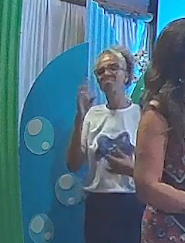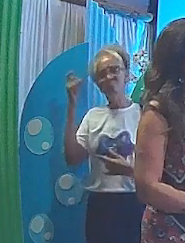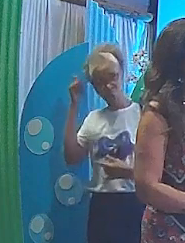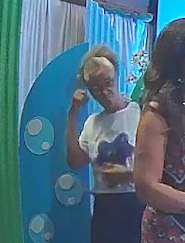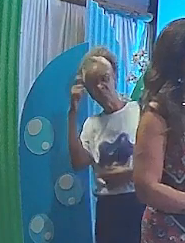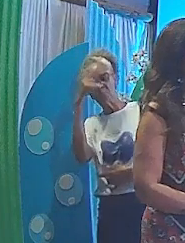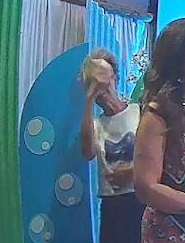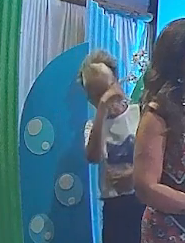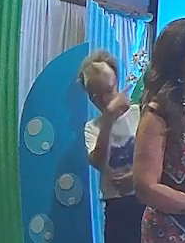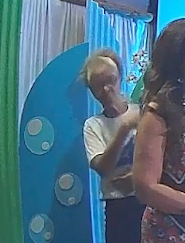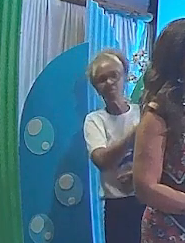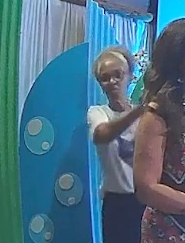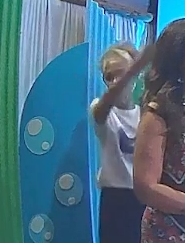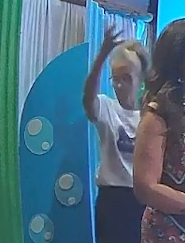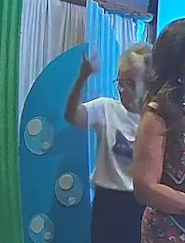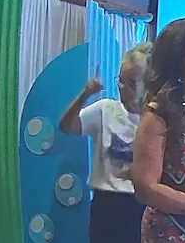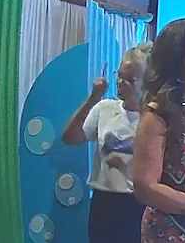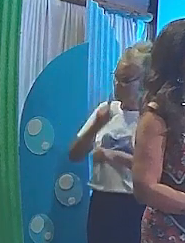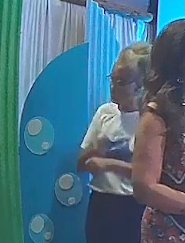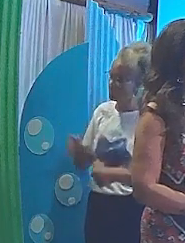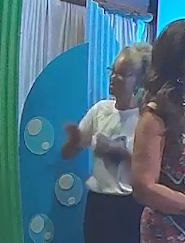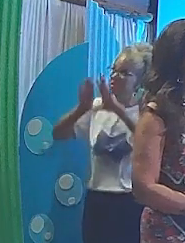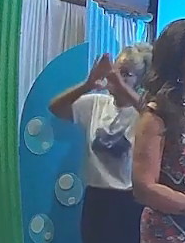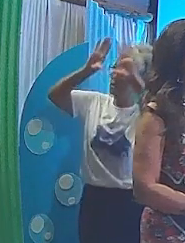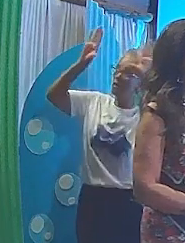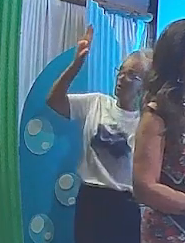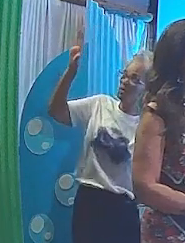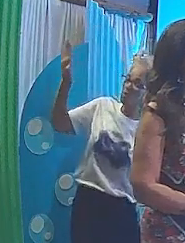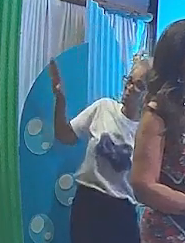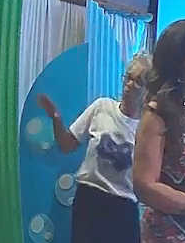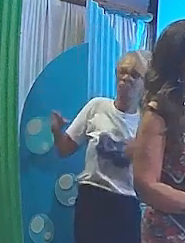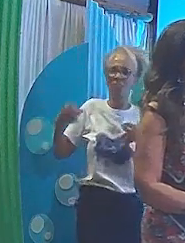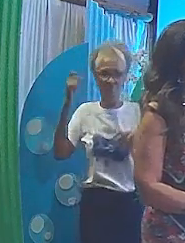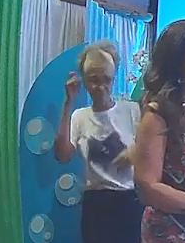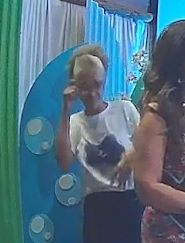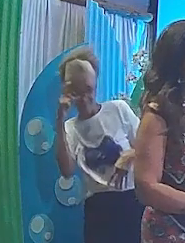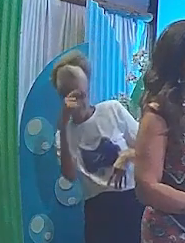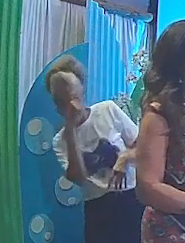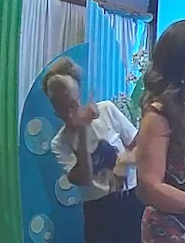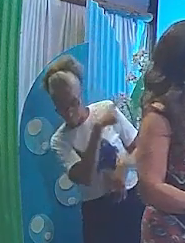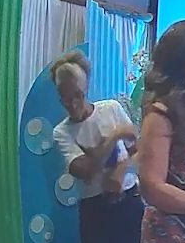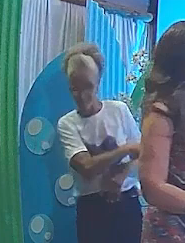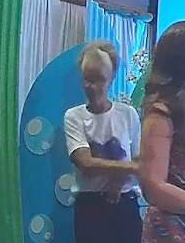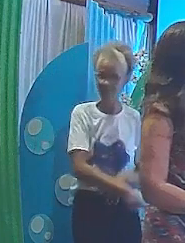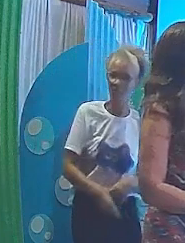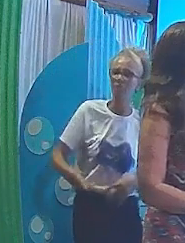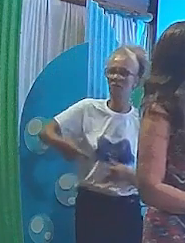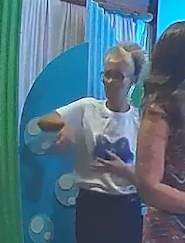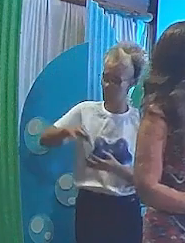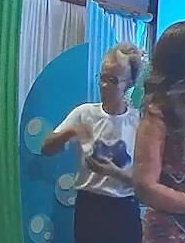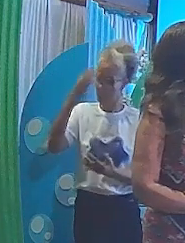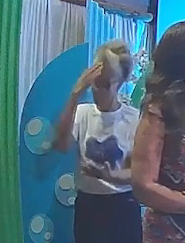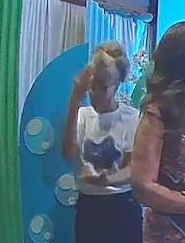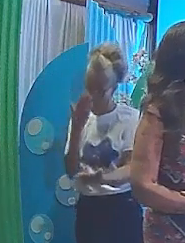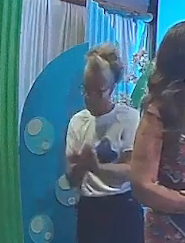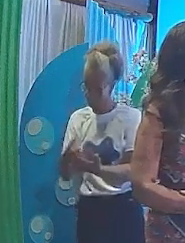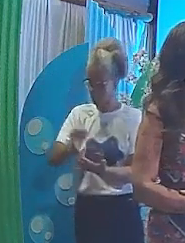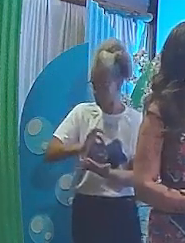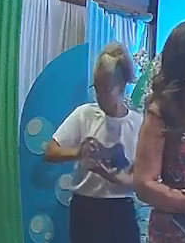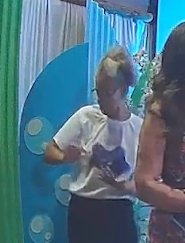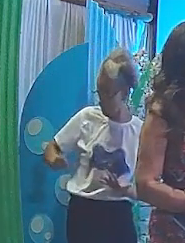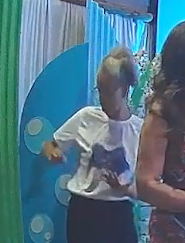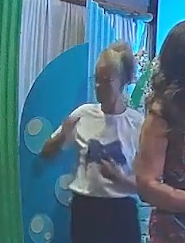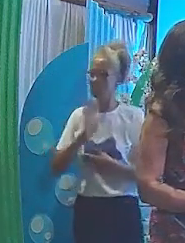evento nesse momento, né? É tão difícil, às vezes, conseguir um patrocinador. Então, aqueles que assinaram aí realmente estão de parabéns,